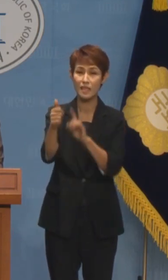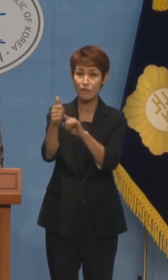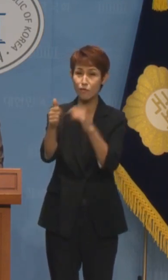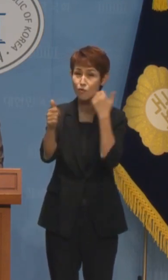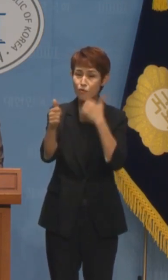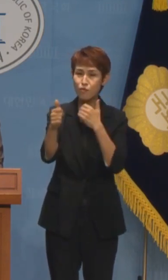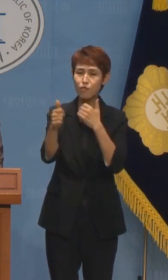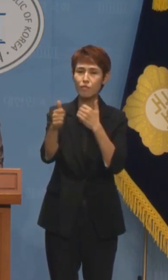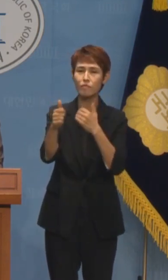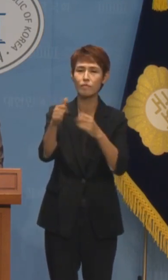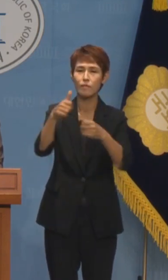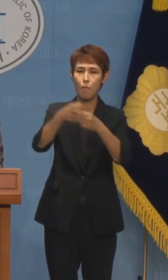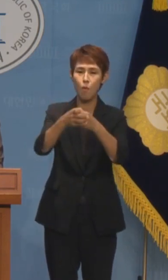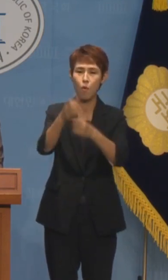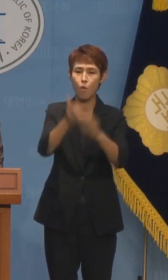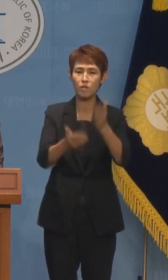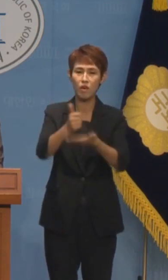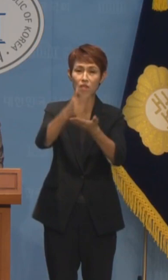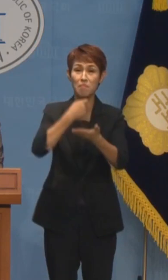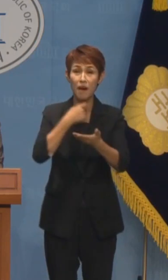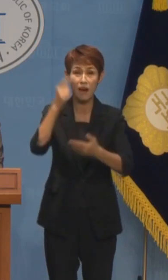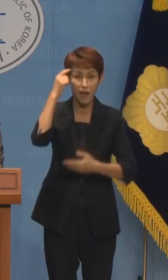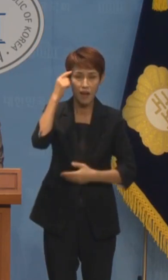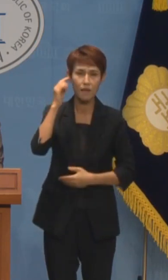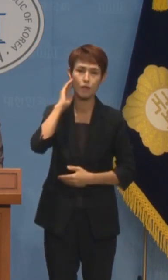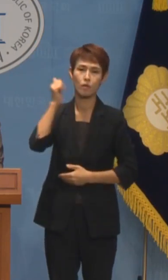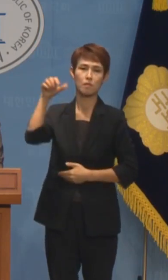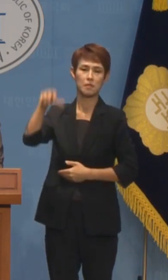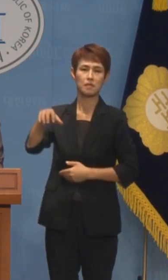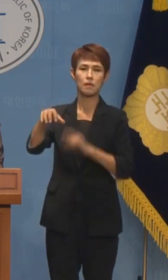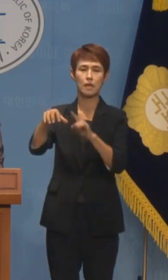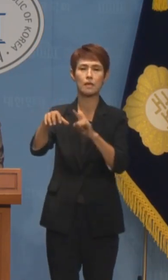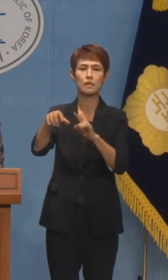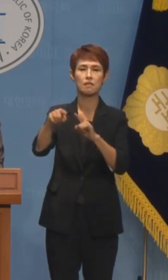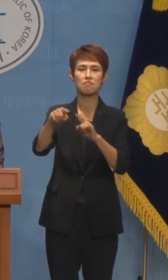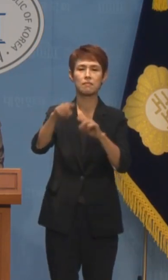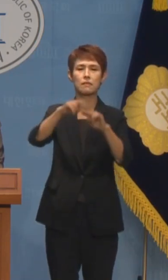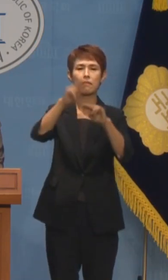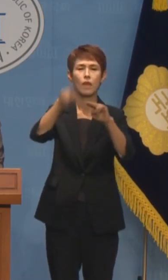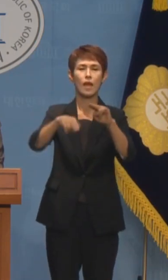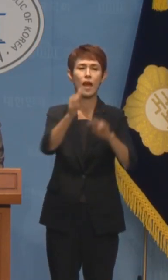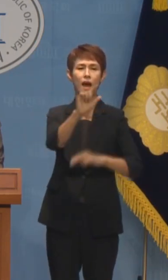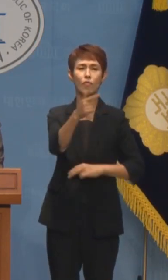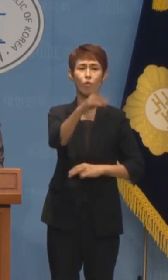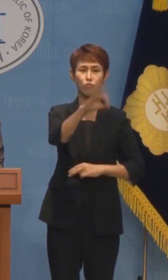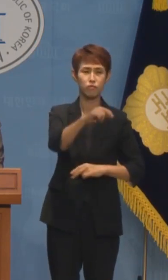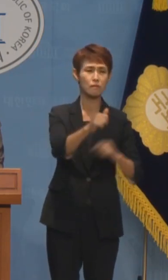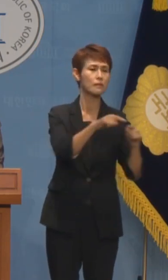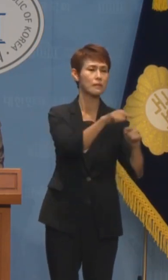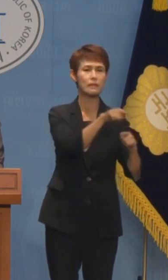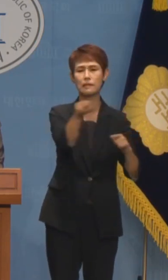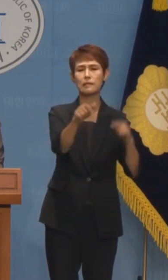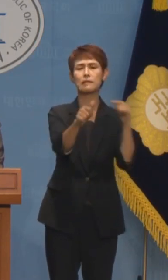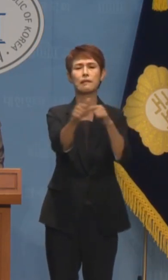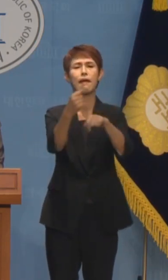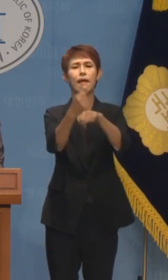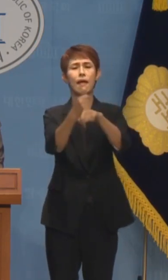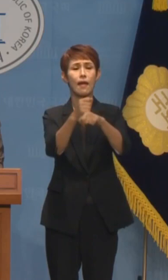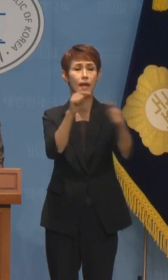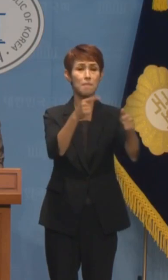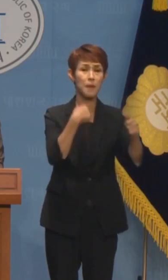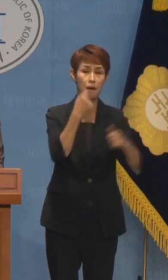대통령실이 직접 나서 한동훈 당시 비대위원장의 사퇴를 종용한 일이 채 몇 개월도 지나지